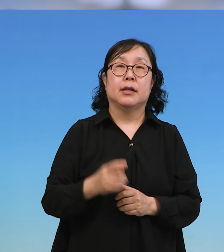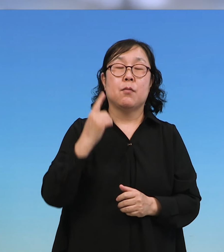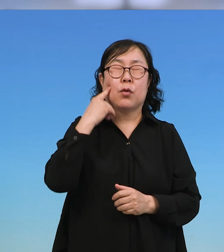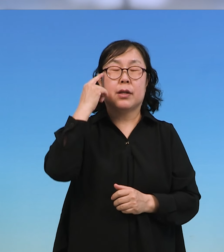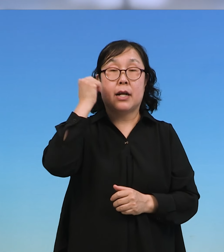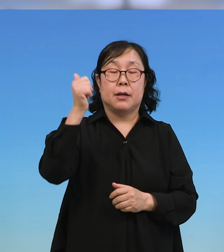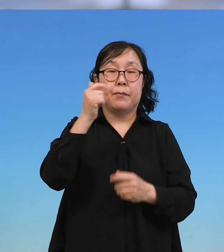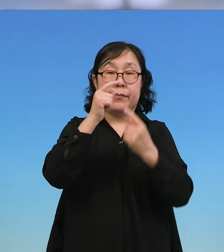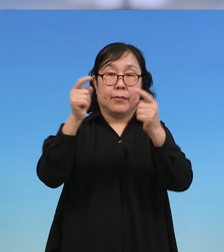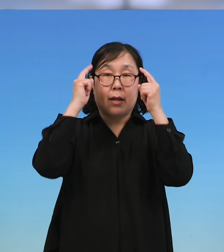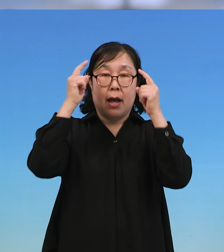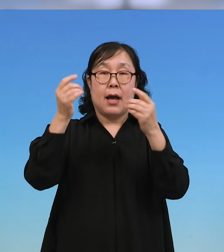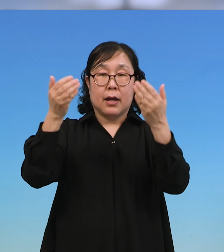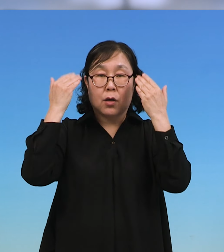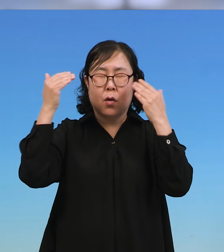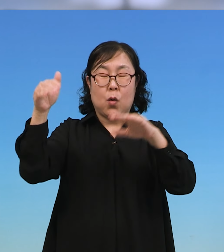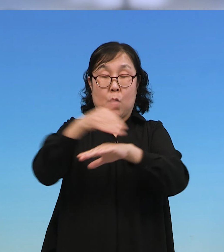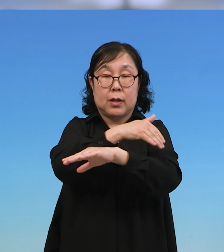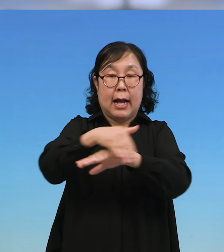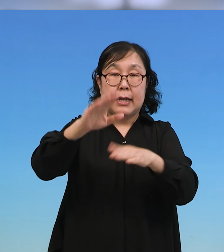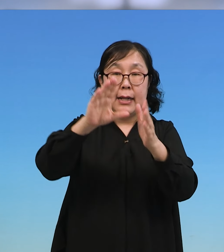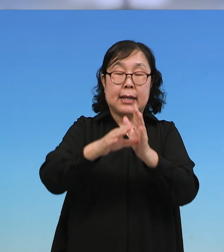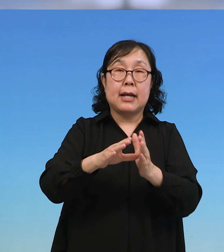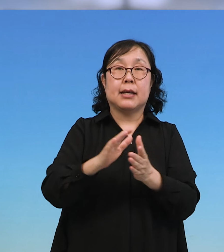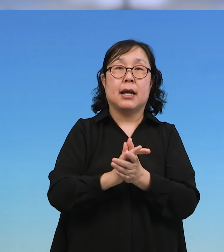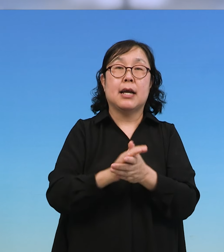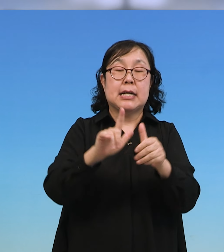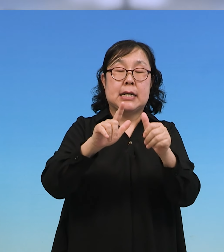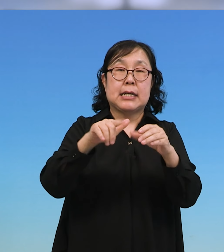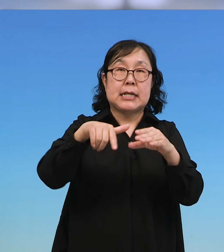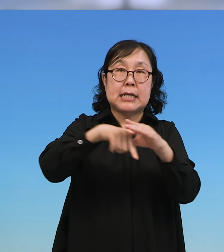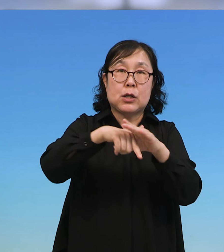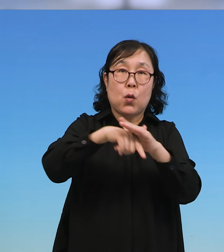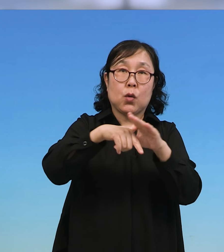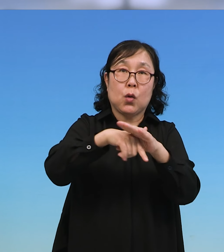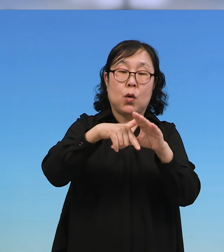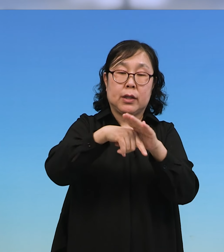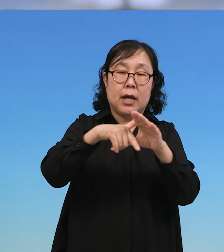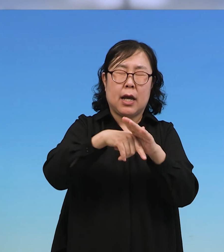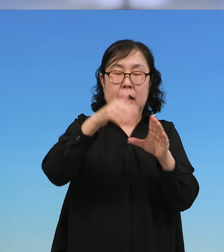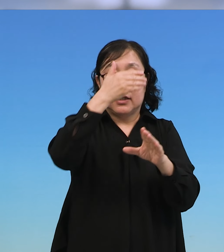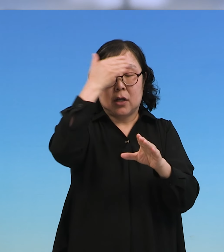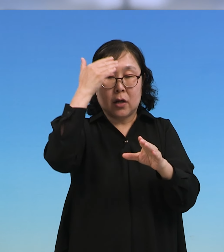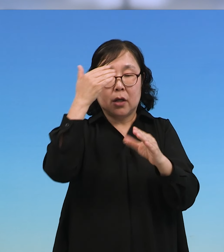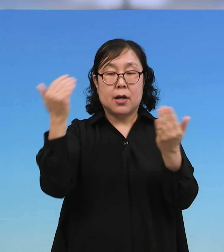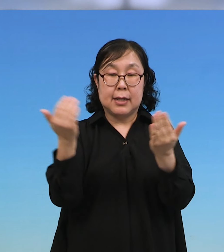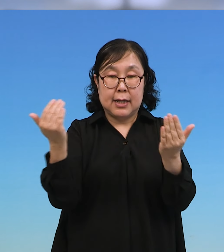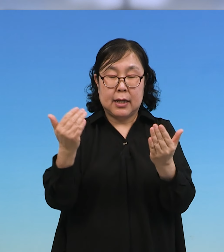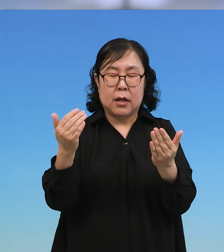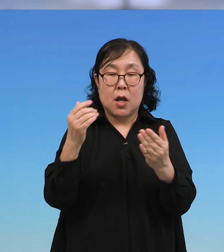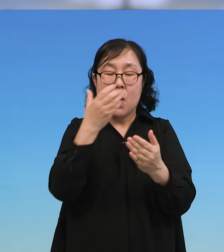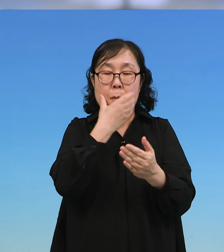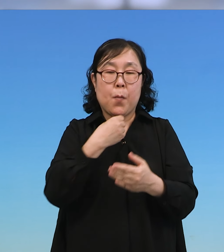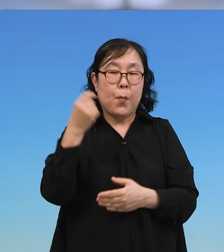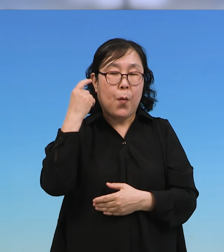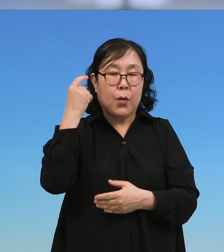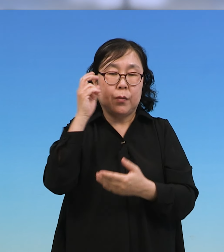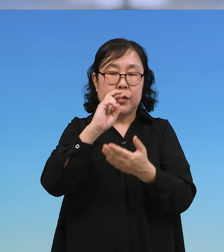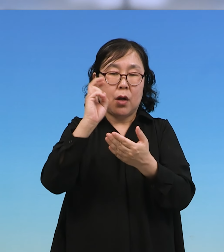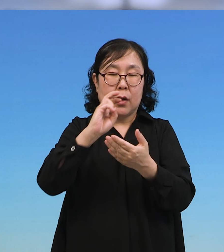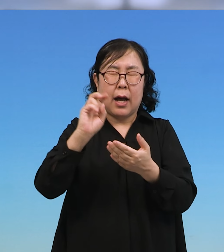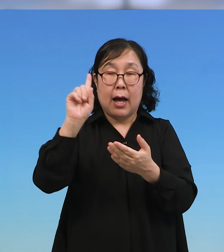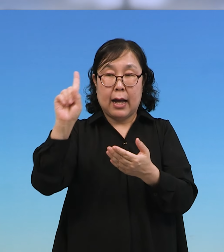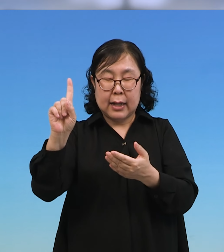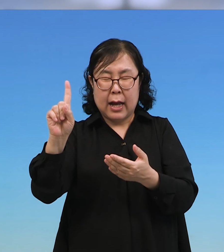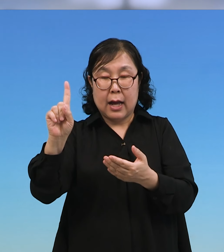대학교 다닐 때 이 크리스찬 청년 사이에 이런 게 유행이었대요. 복음성가 하나 부르고 연결해가지고 유행가